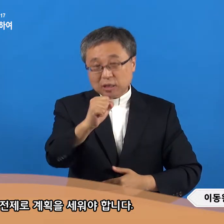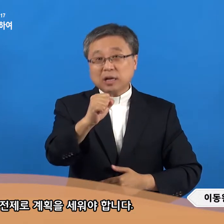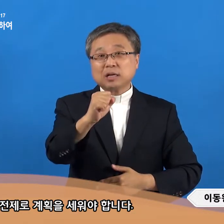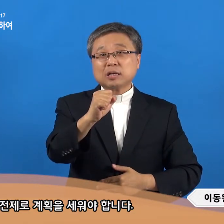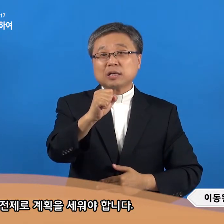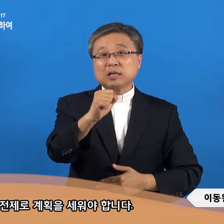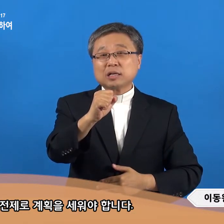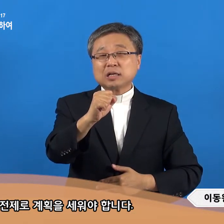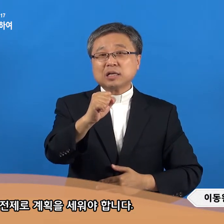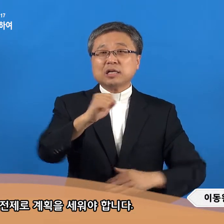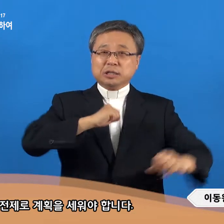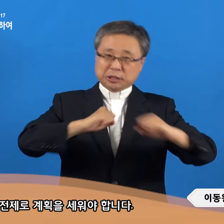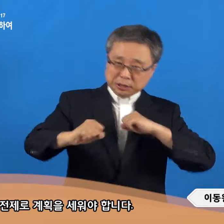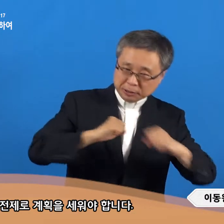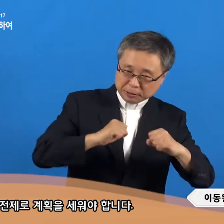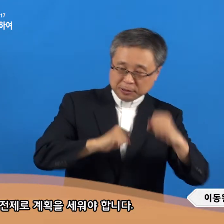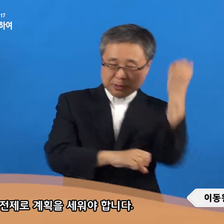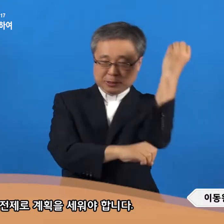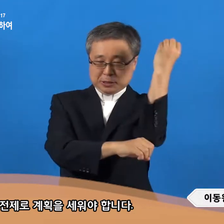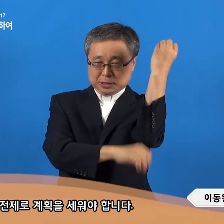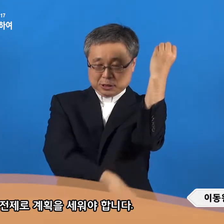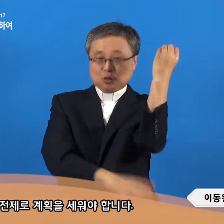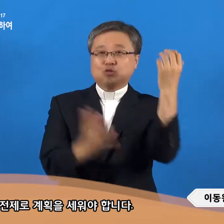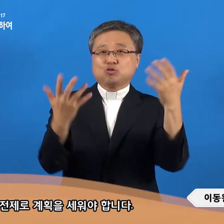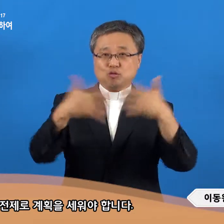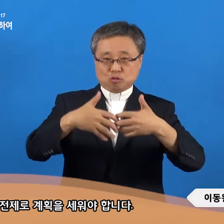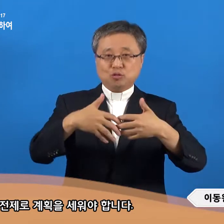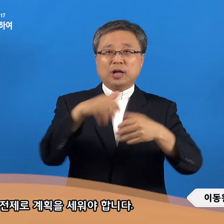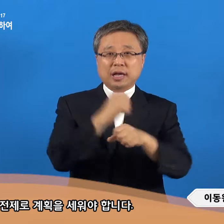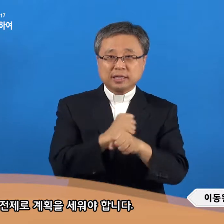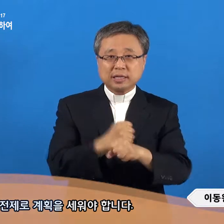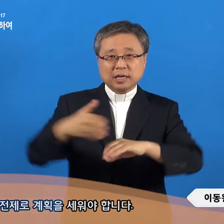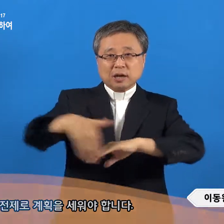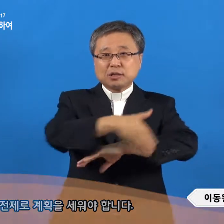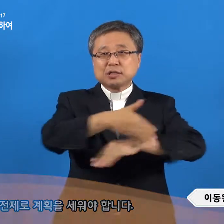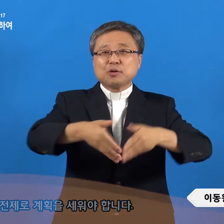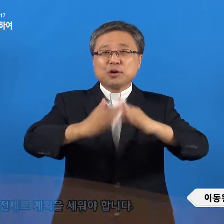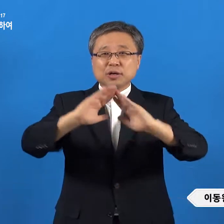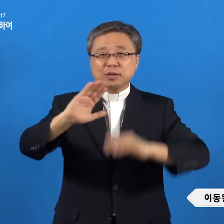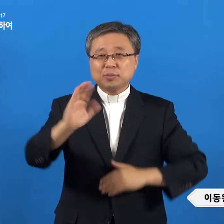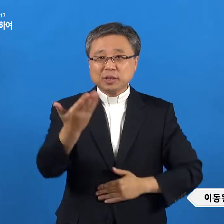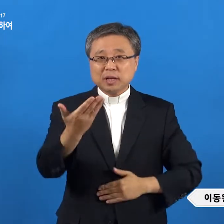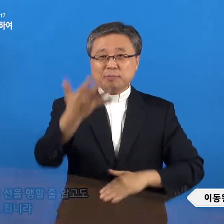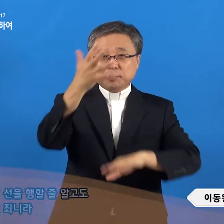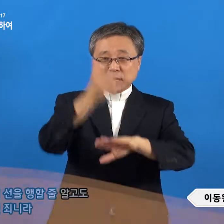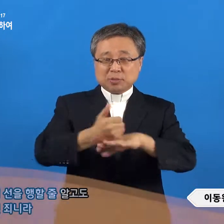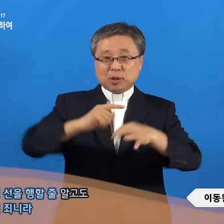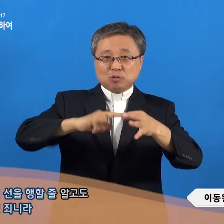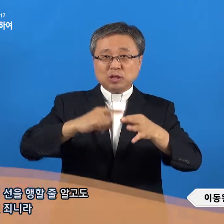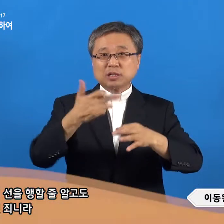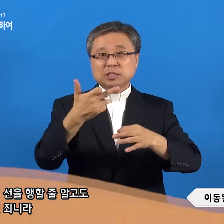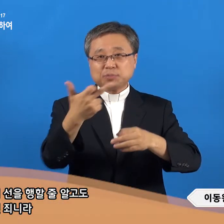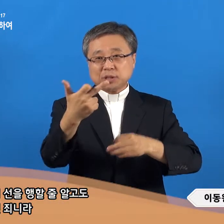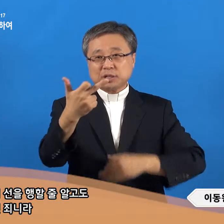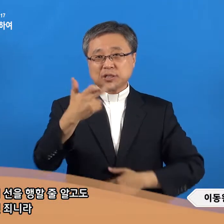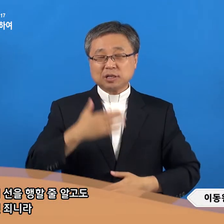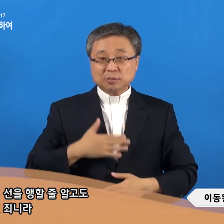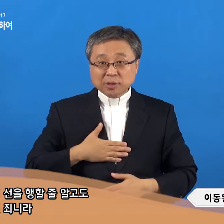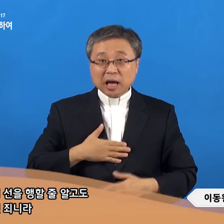선한 실천을 전제로 계획을 세우셔야 합니다. 본문의 마지막 구절입니다. 17절. 함께 같이 읽겠습니다.